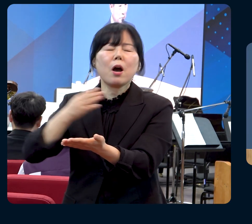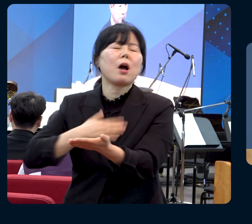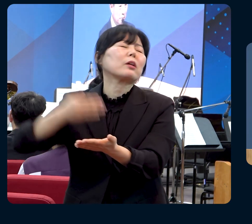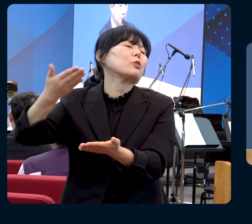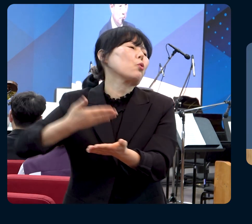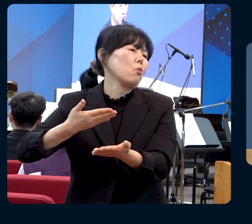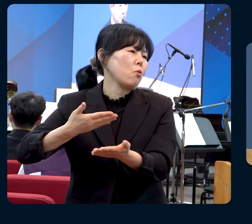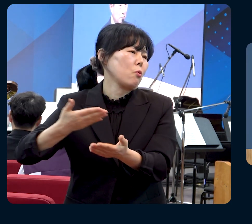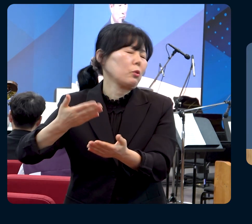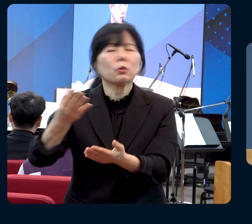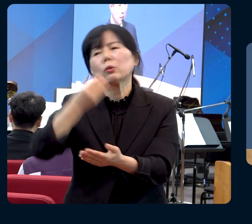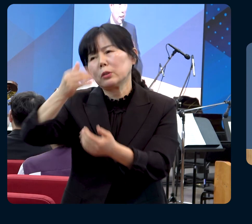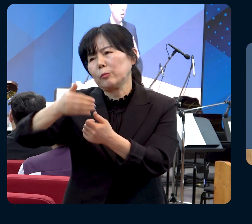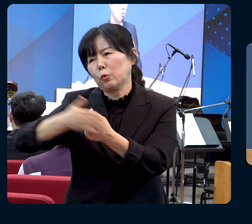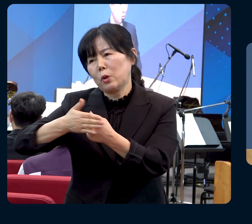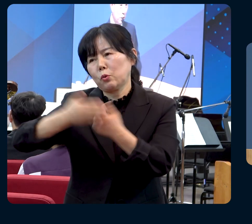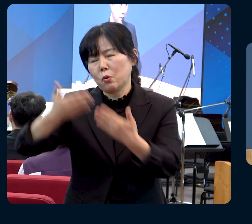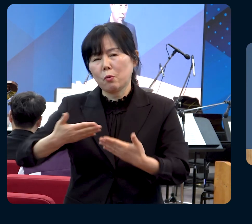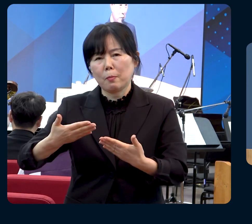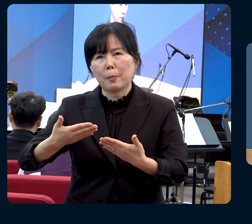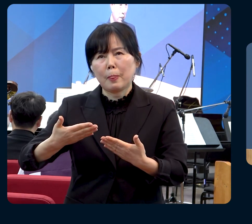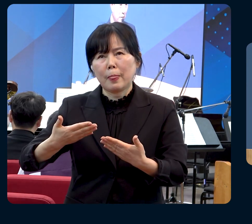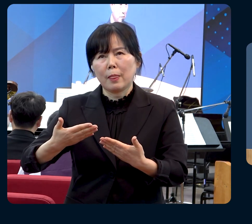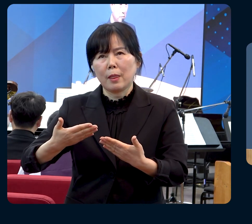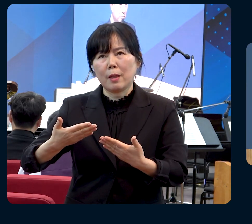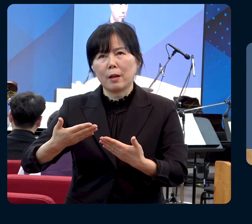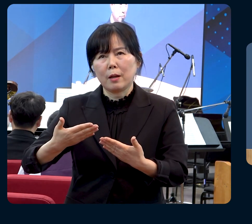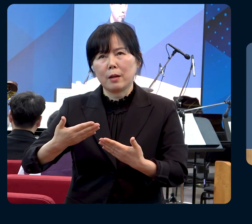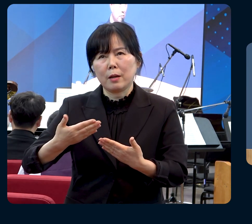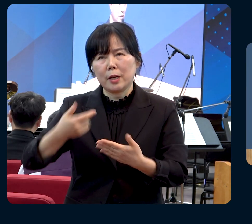하세요. 그게 영으로 드리는 예배예요.